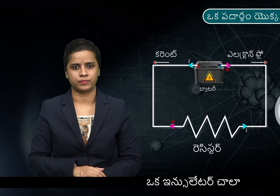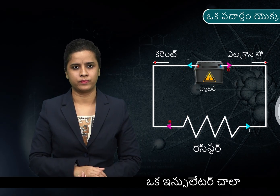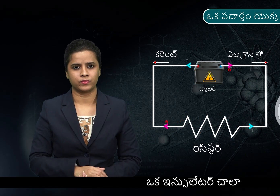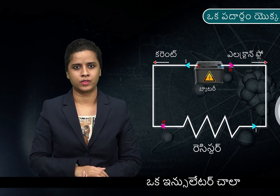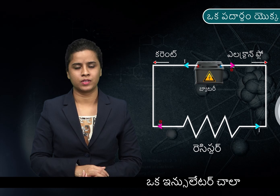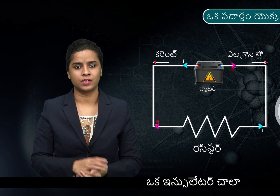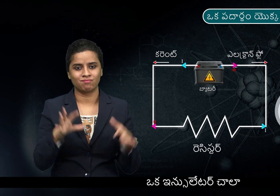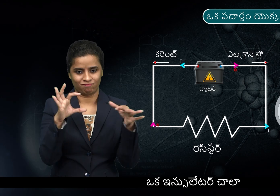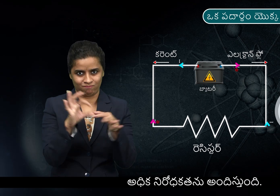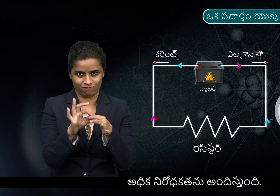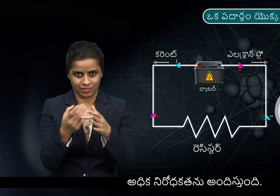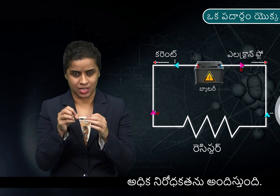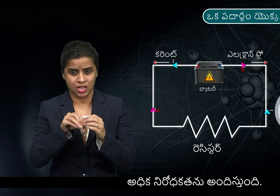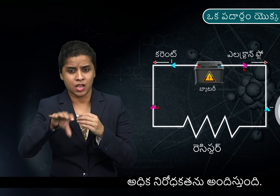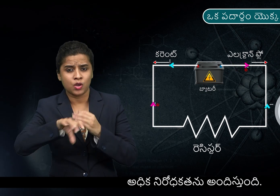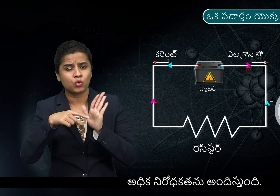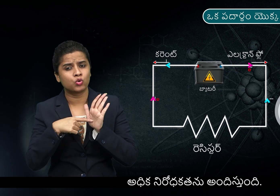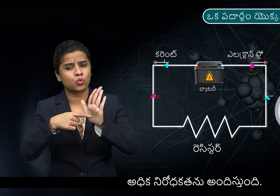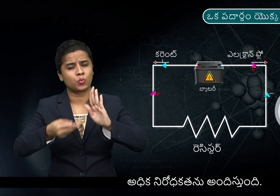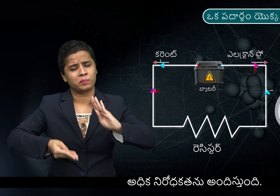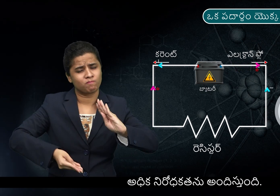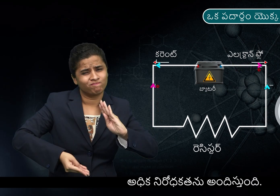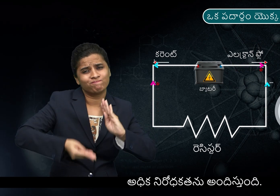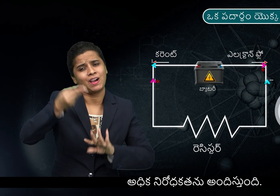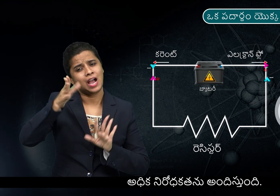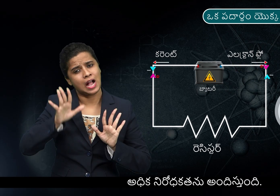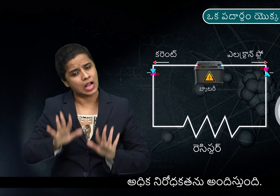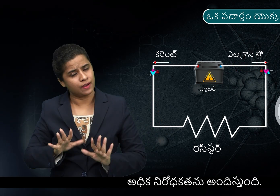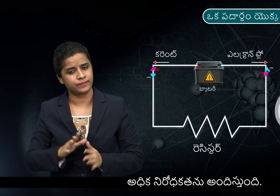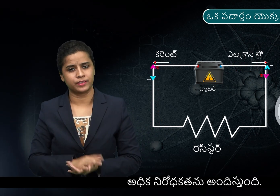ఒక ఇన్సులేటర్ చాలా అధిక నిరోధకతను అందిస్తుంది.